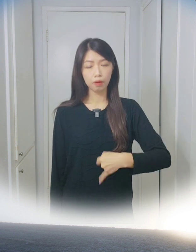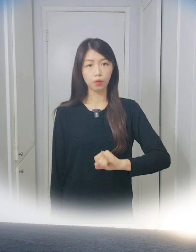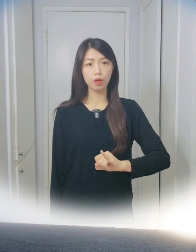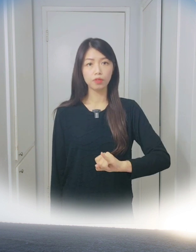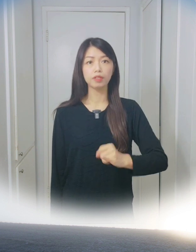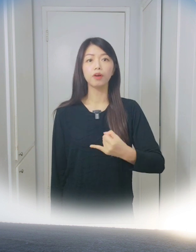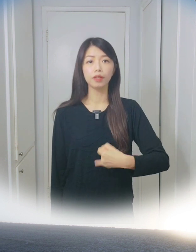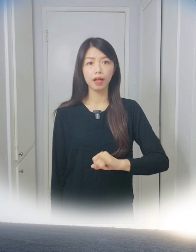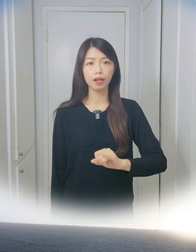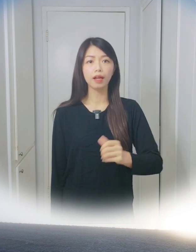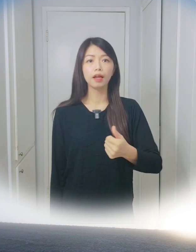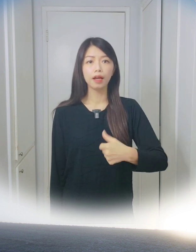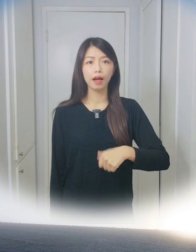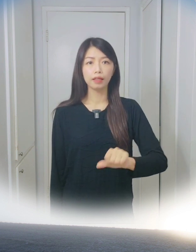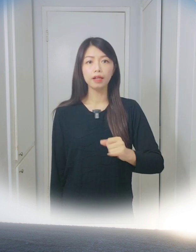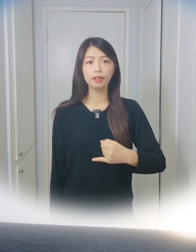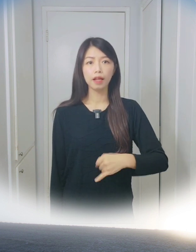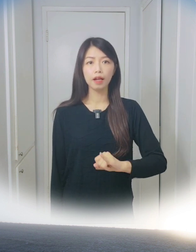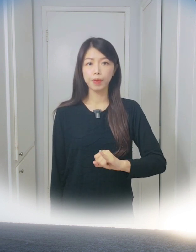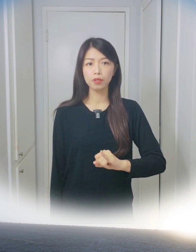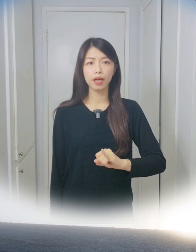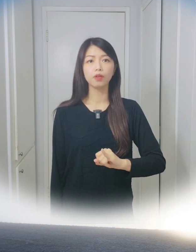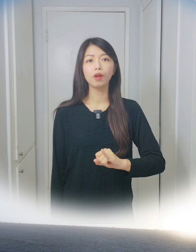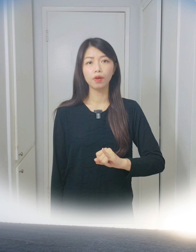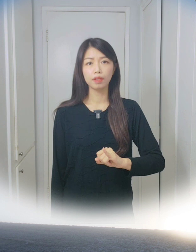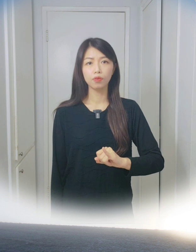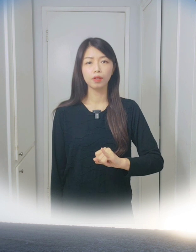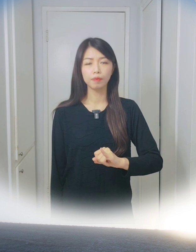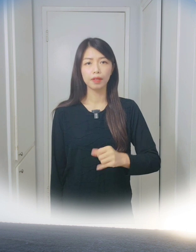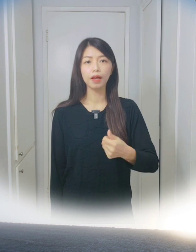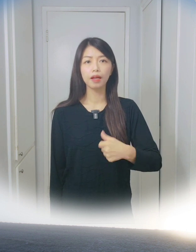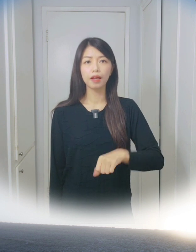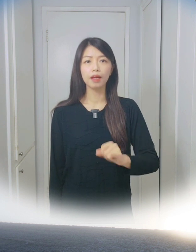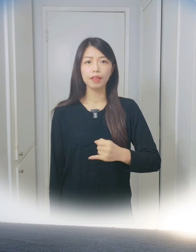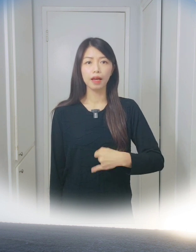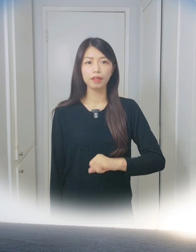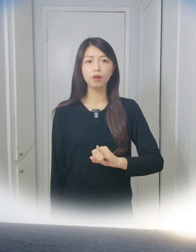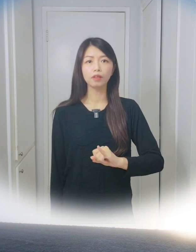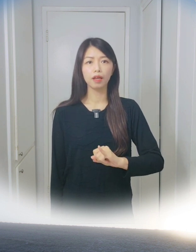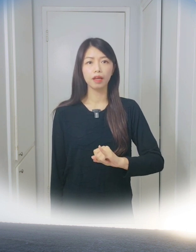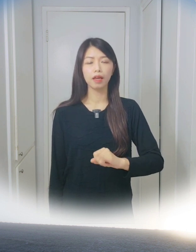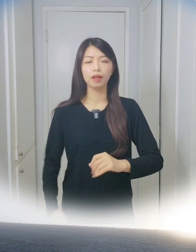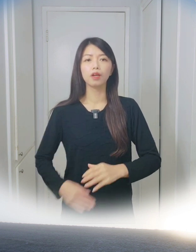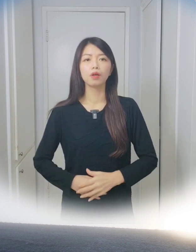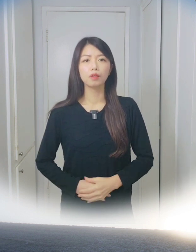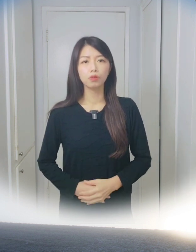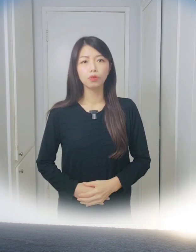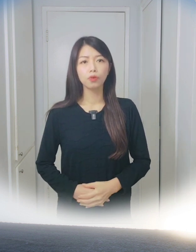이용해서 돌려주시는 거예요. 딸. 아들, 딸 합해서 자녀라고 하는 뜻의 수어가 됩니다.